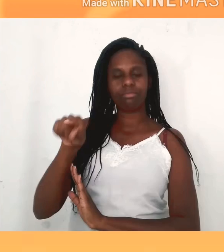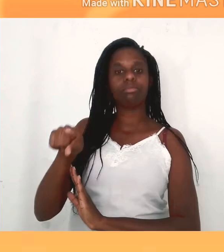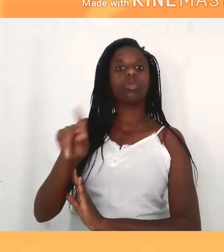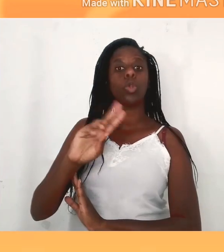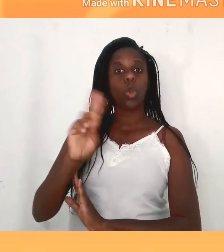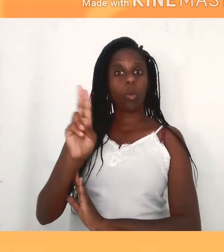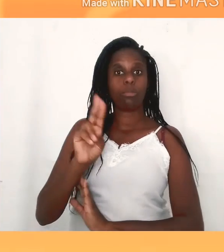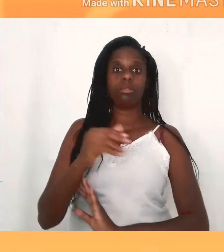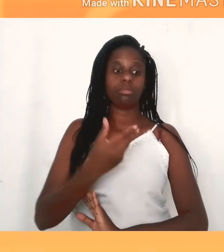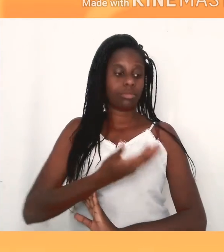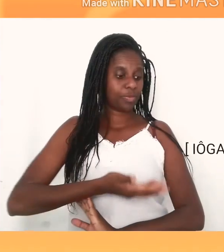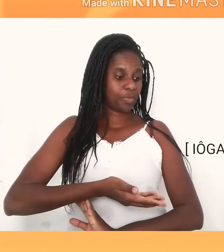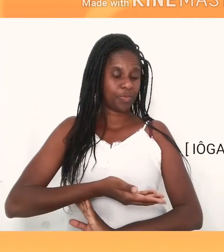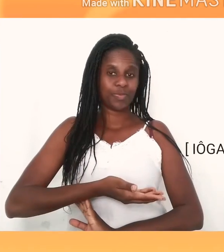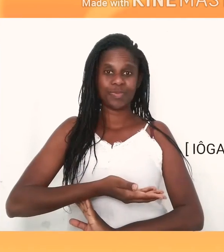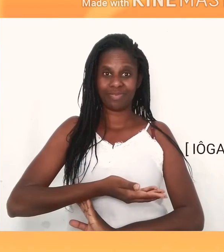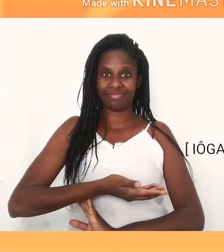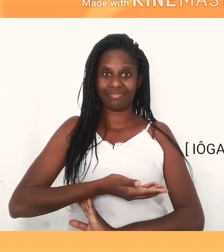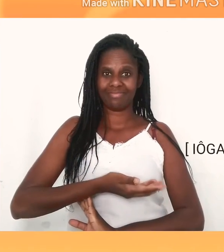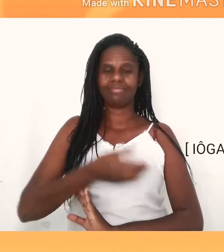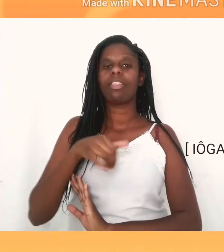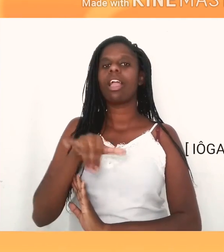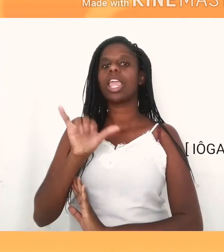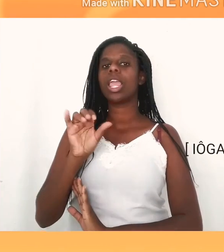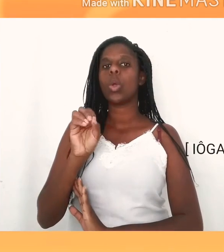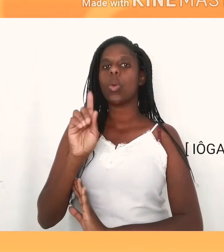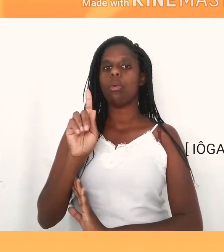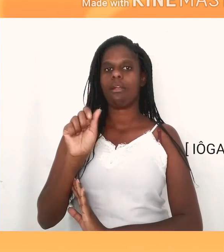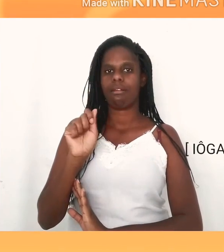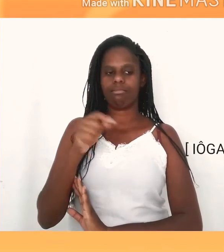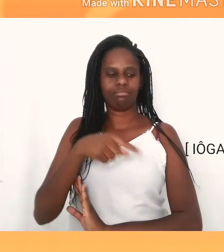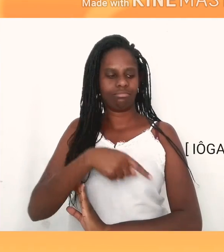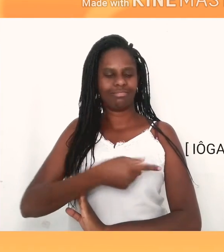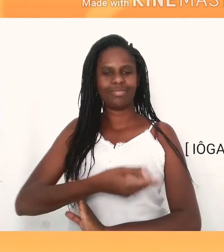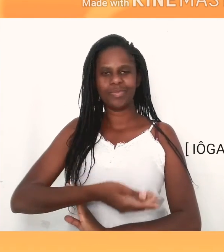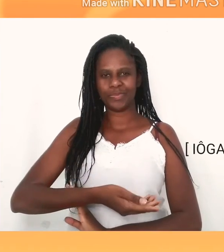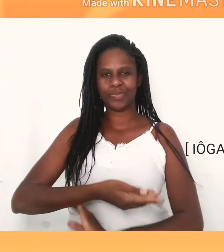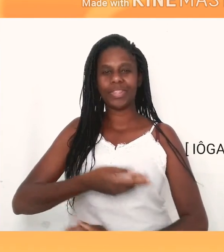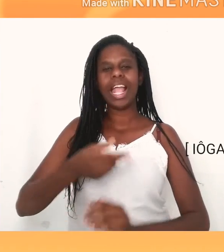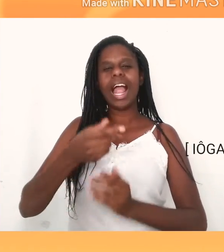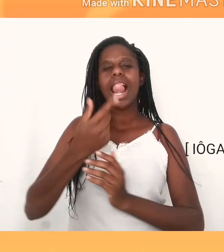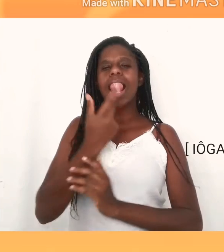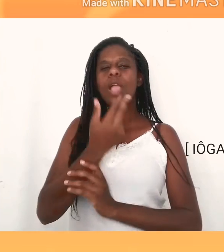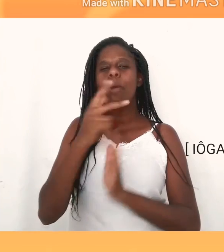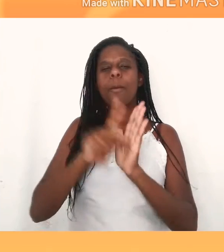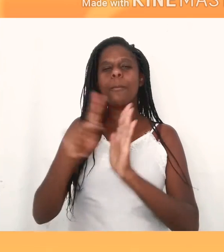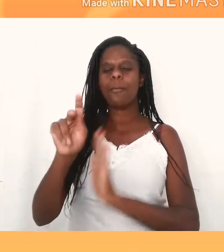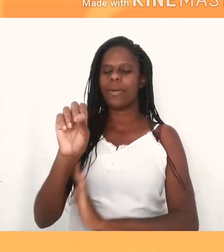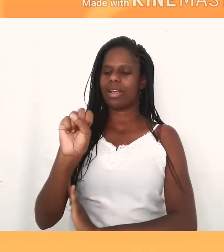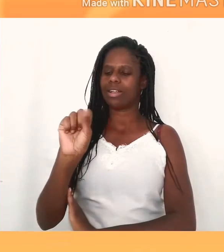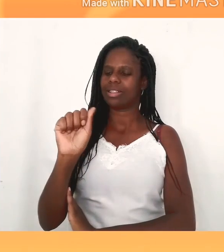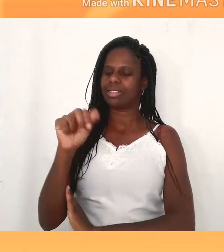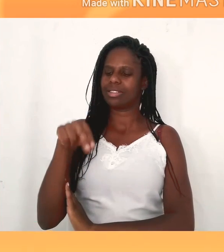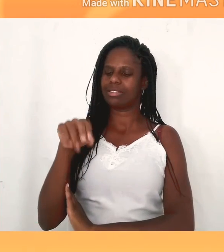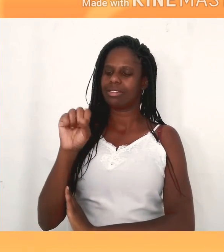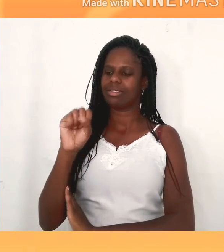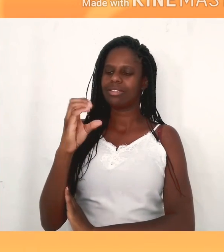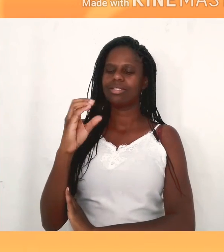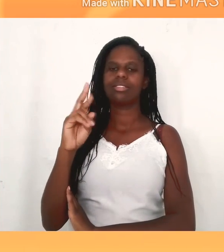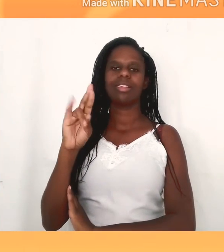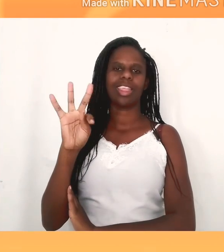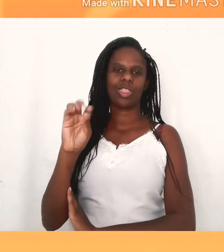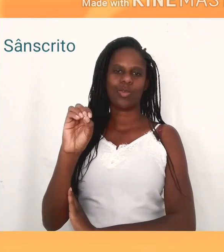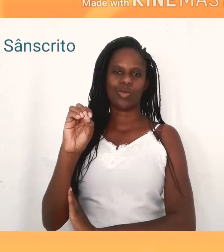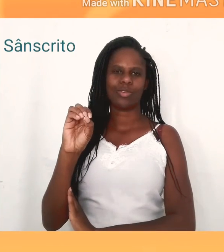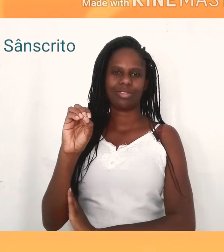diz yoga, que é o O fechado nessa língua antiga que é o sânscrito, não tem o O